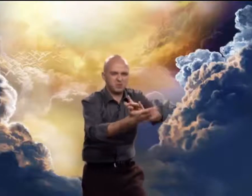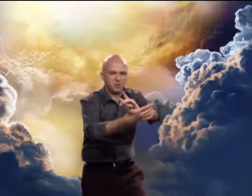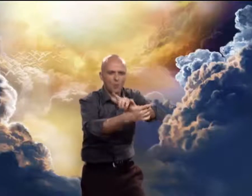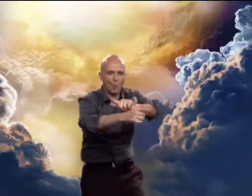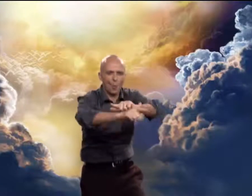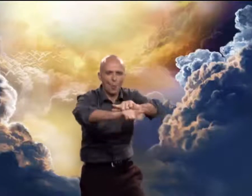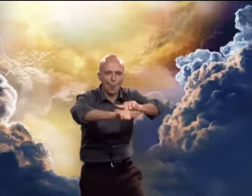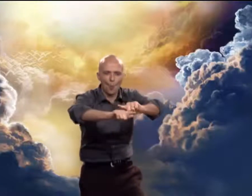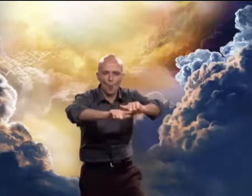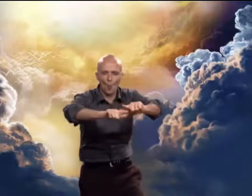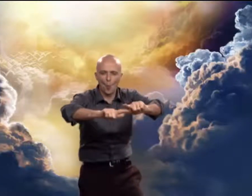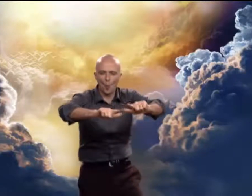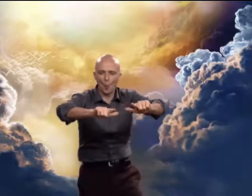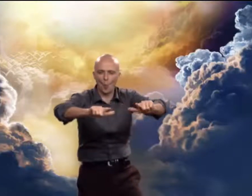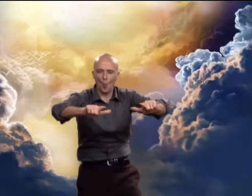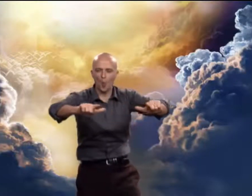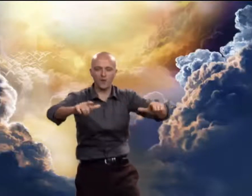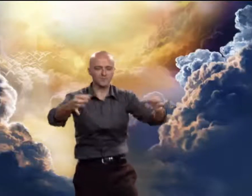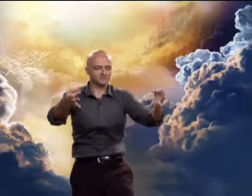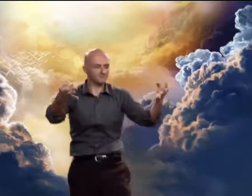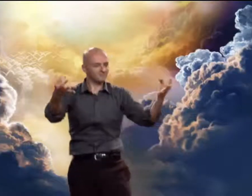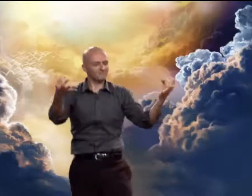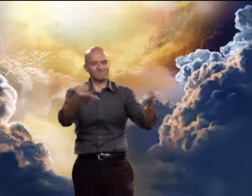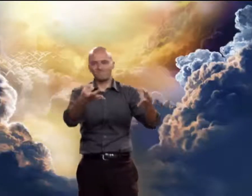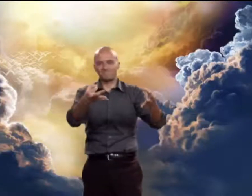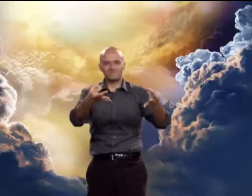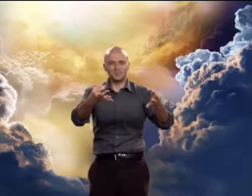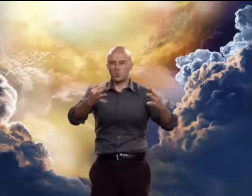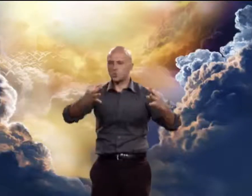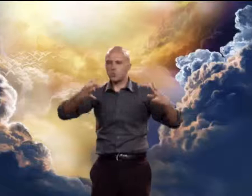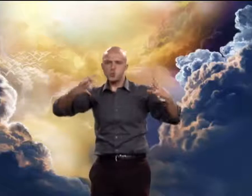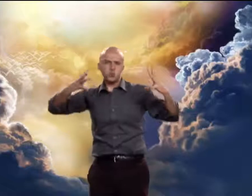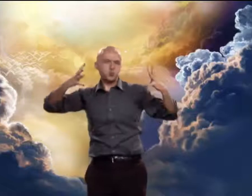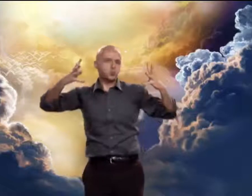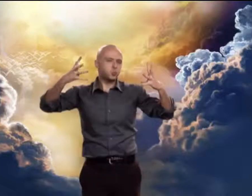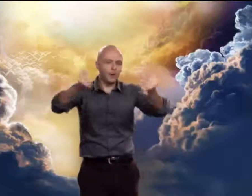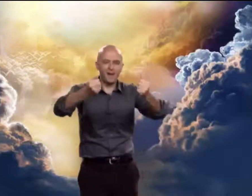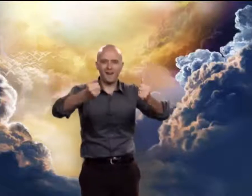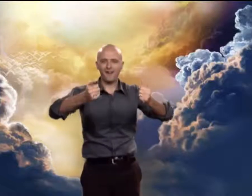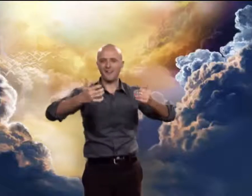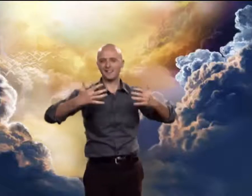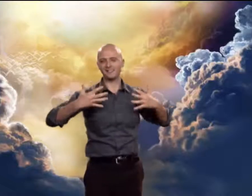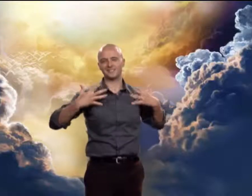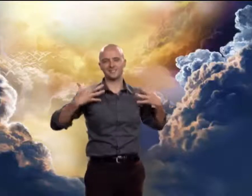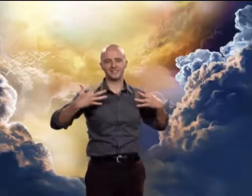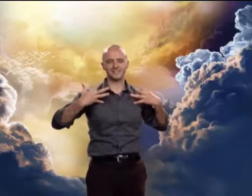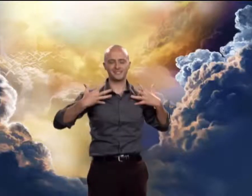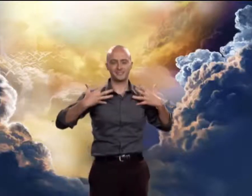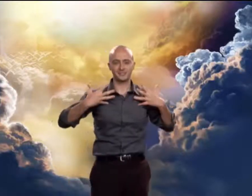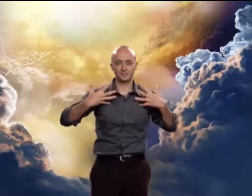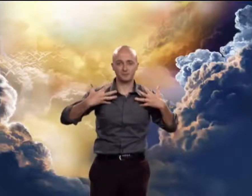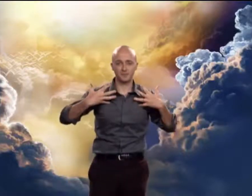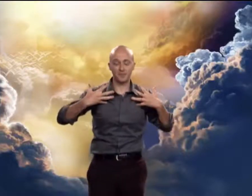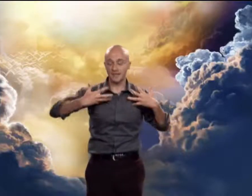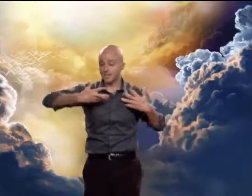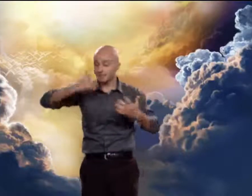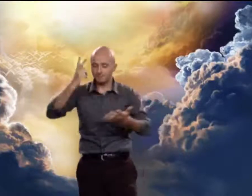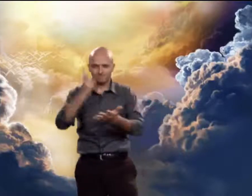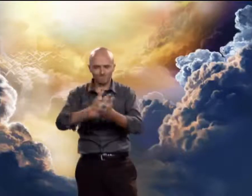ressuscitarão, e junto com os vivos subirão para encontrar o Senhor nos ares. Completou o apóstolo: "Consolem-se uns